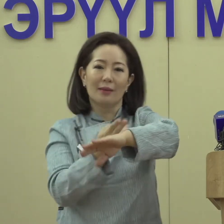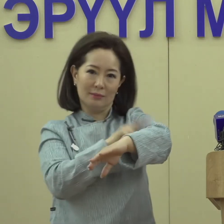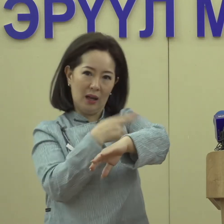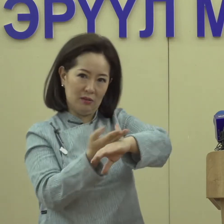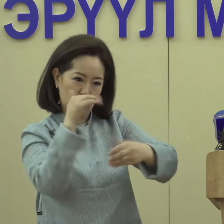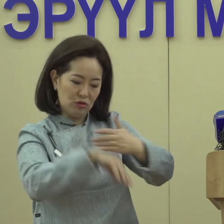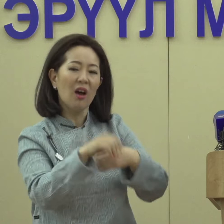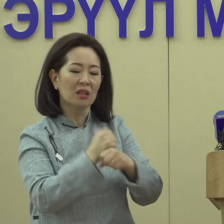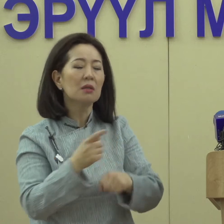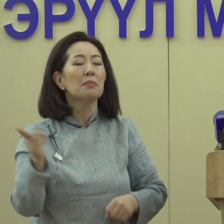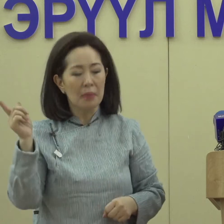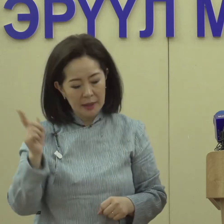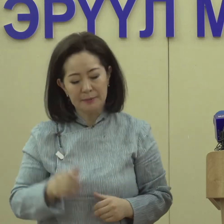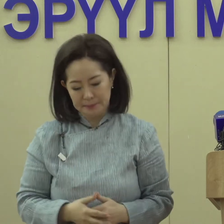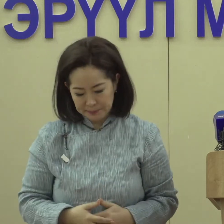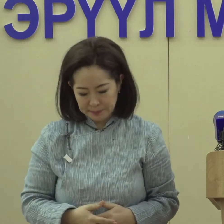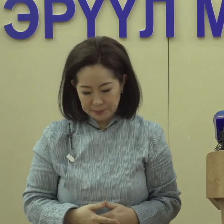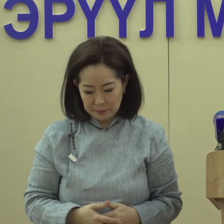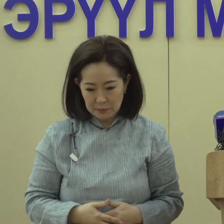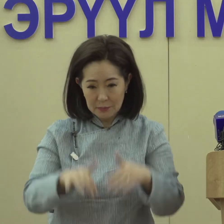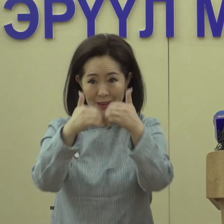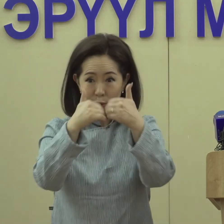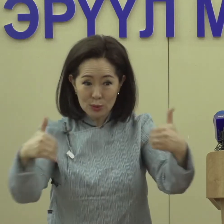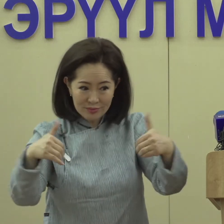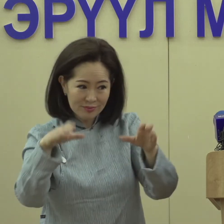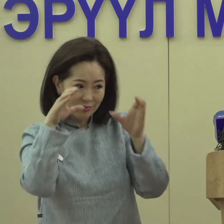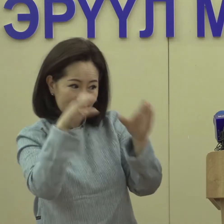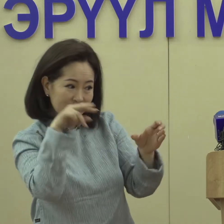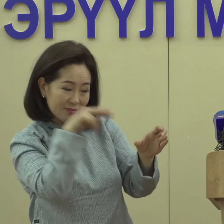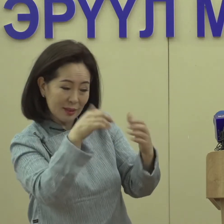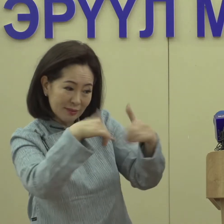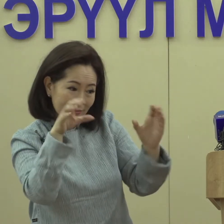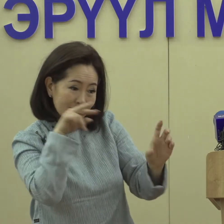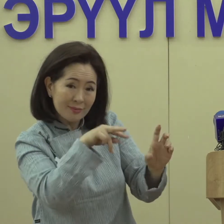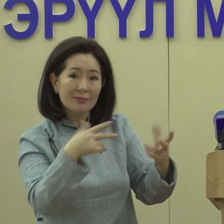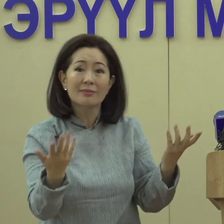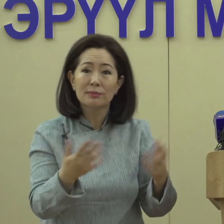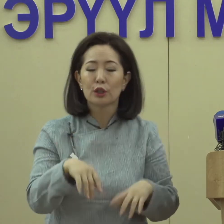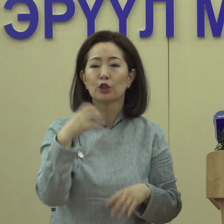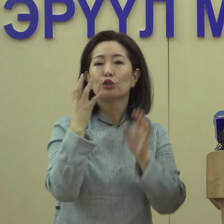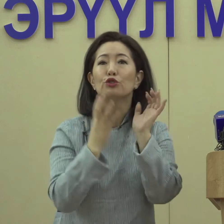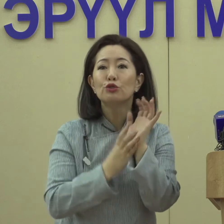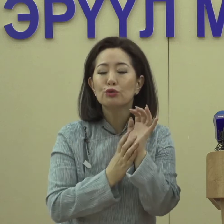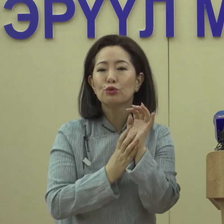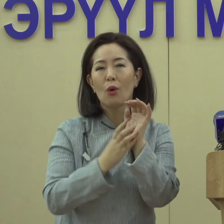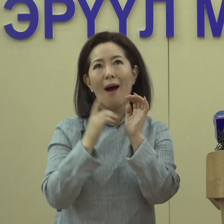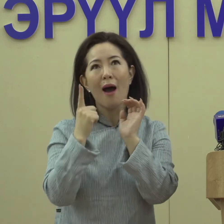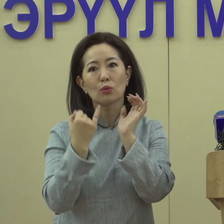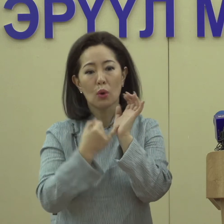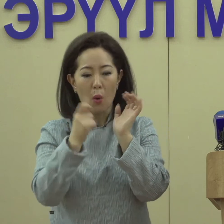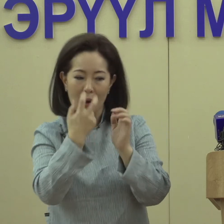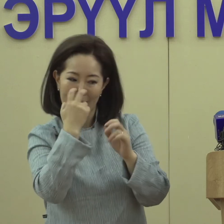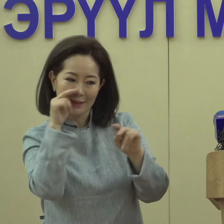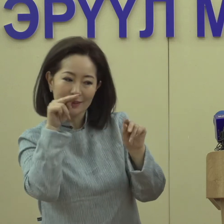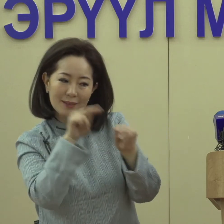тусгаарлах ажилтнанд бол өнөөдрийн байдлаар 916 иргэнийг бид нар бол ажилтнанд авч хянала.